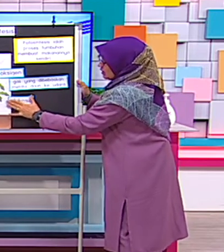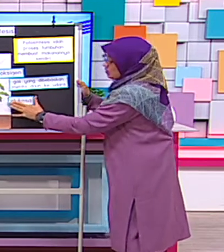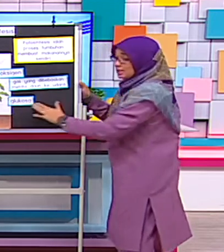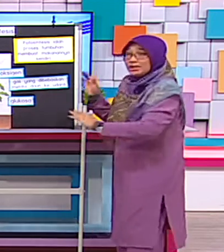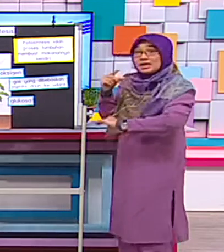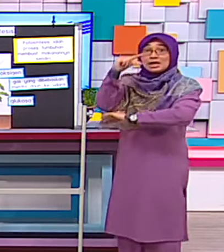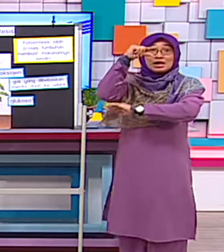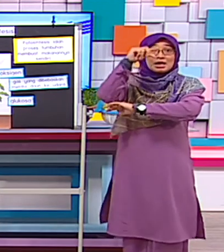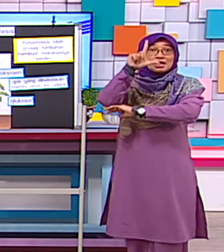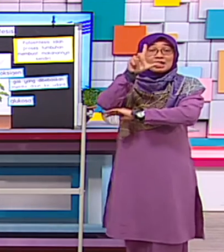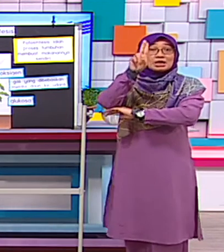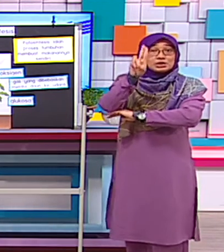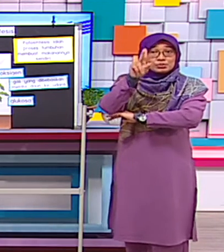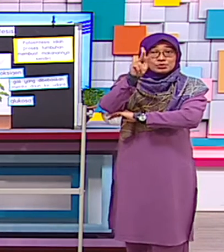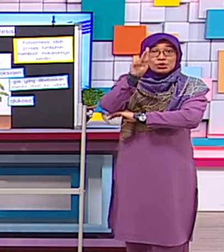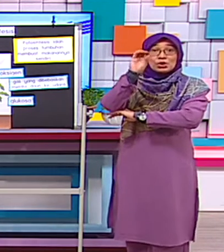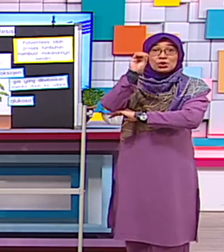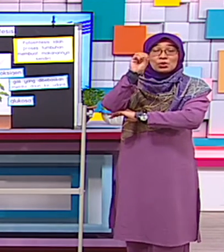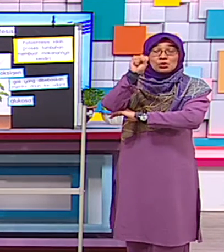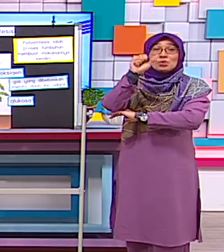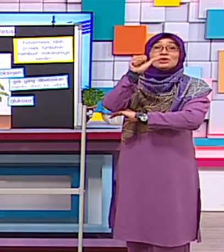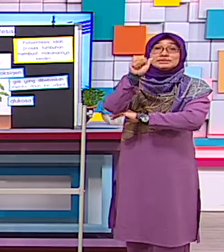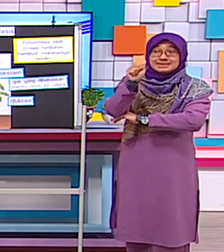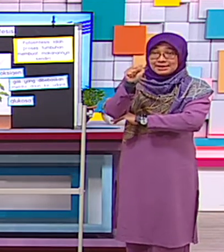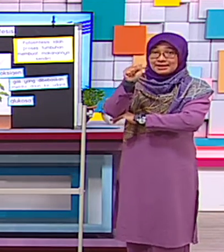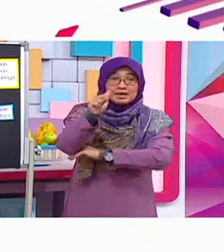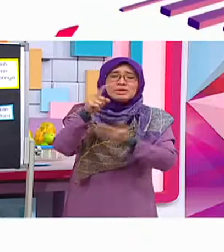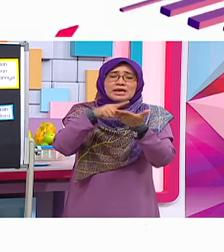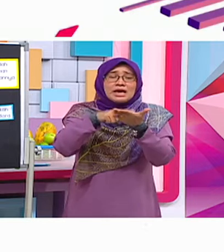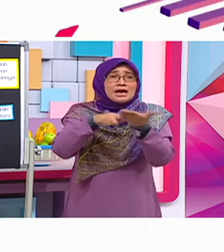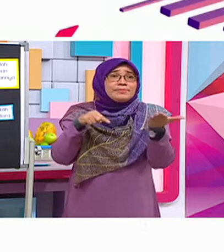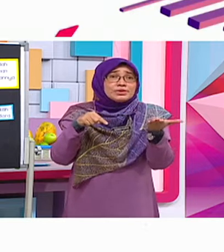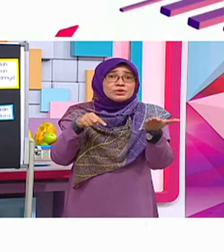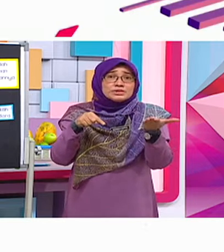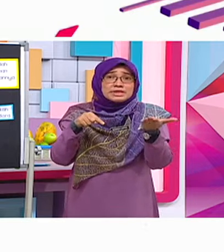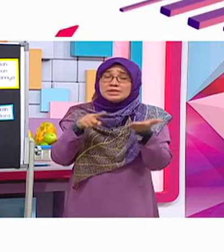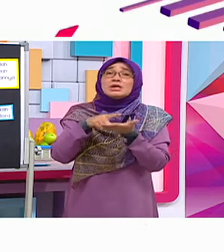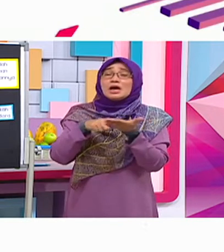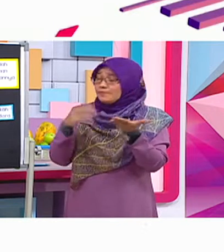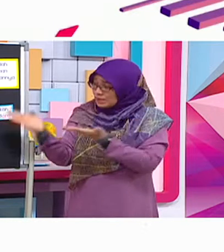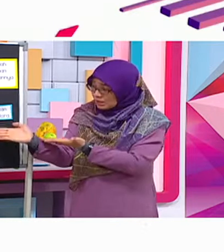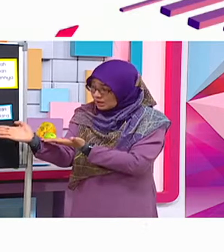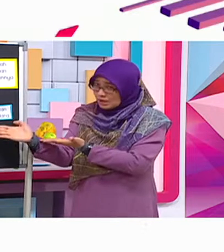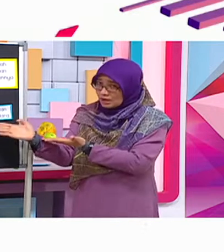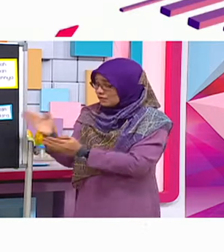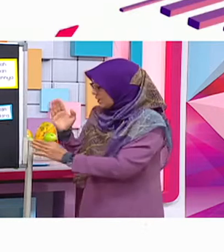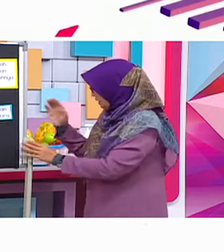hai oke glue ko sa oke apa glukosa nih apa orang